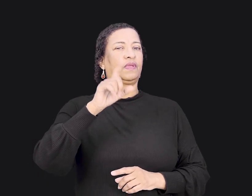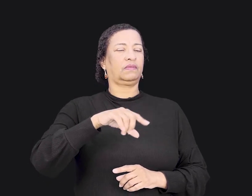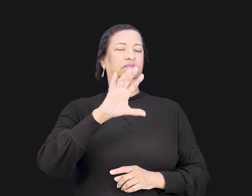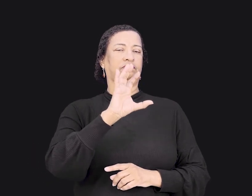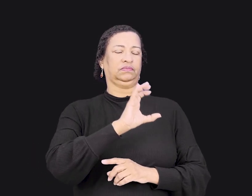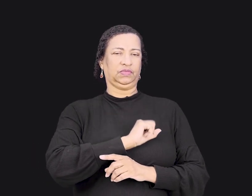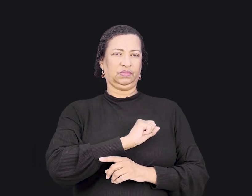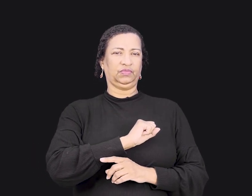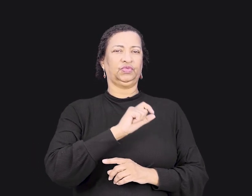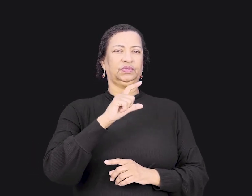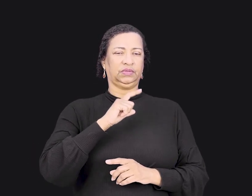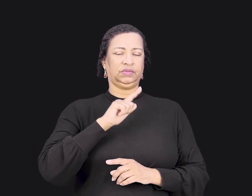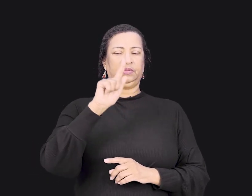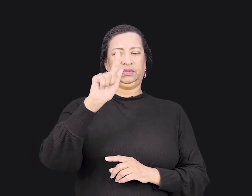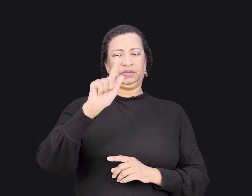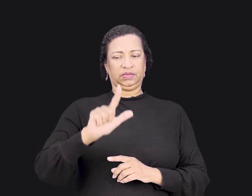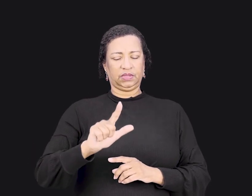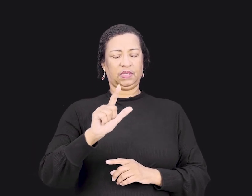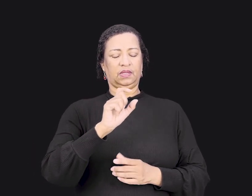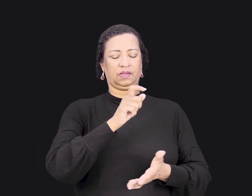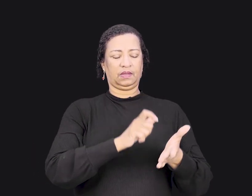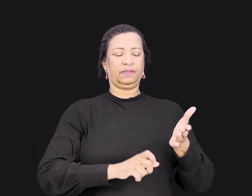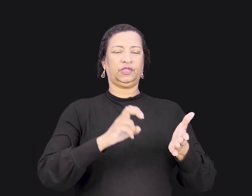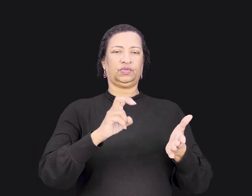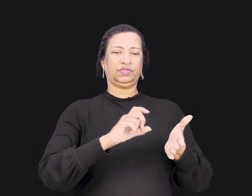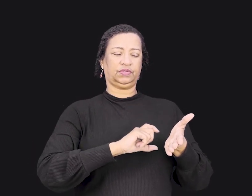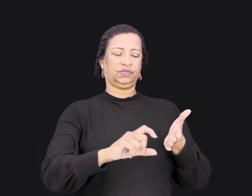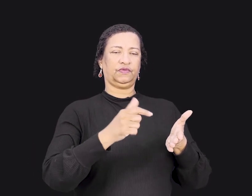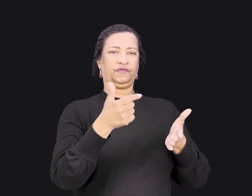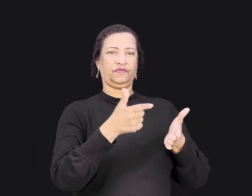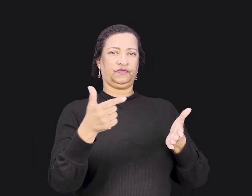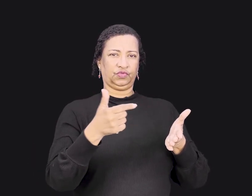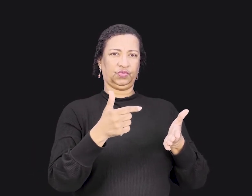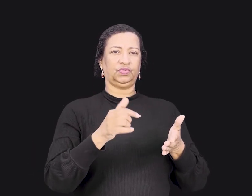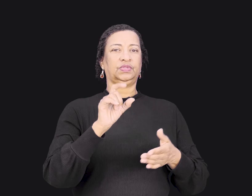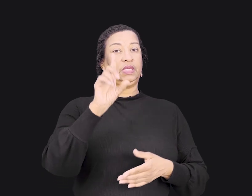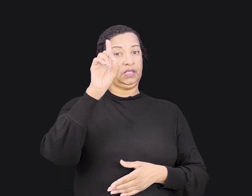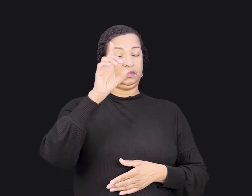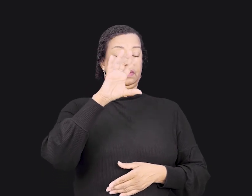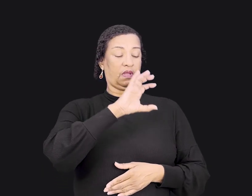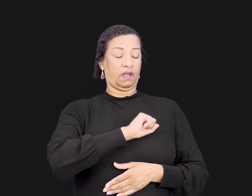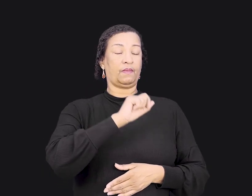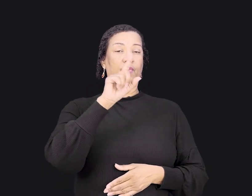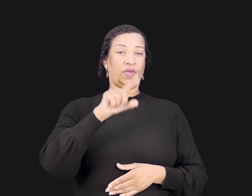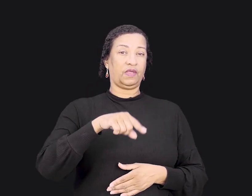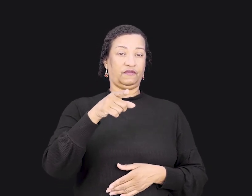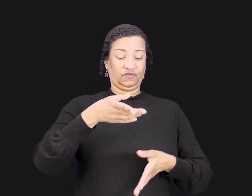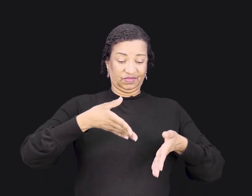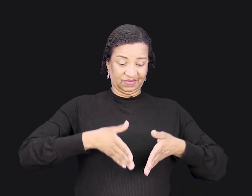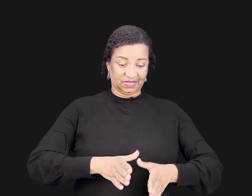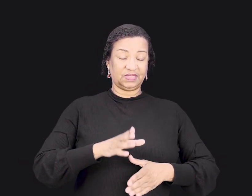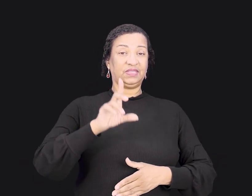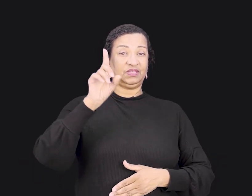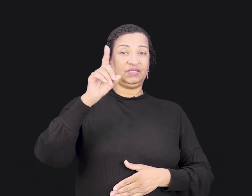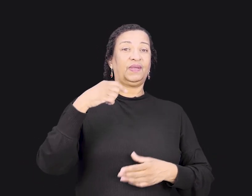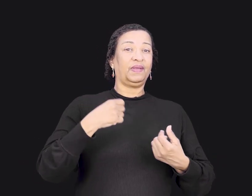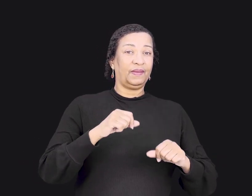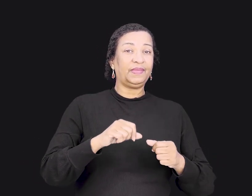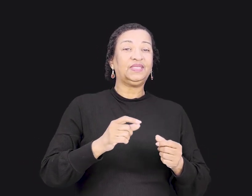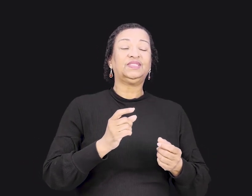está em Gálatas 5:22. Deus é amor e se você se declara nascido de Deus, então precisa evidenciar o Espírito de Cristo na sua